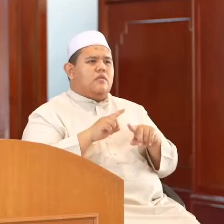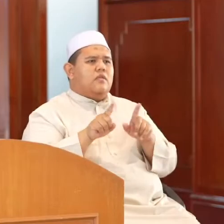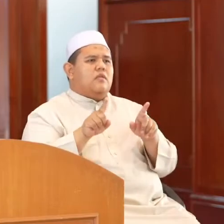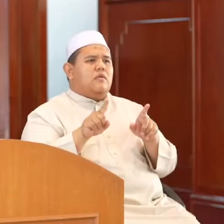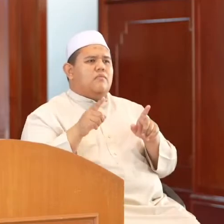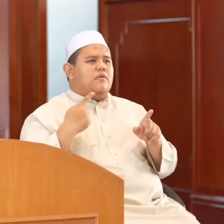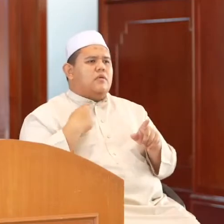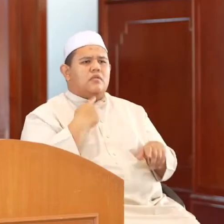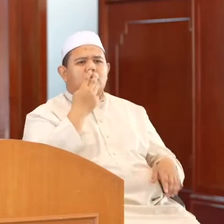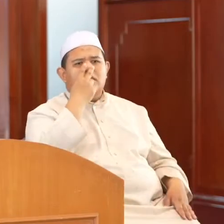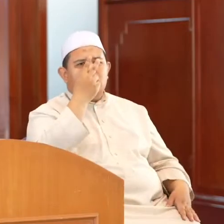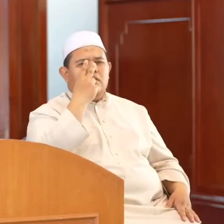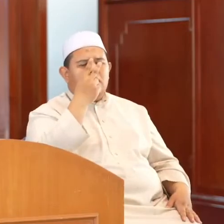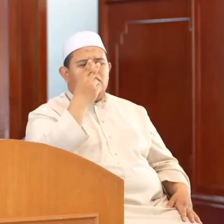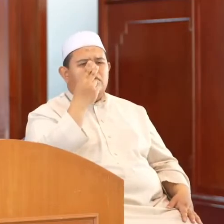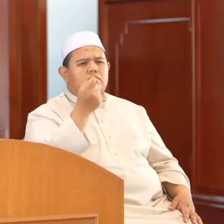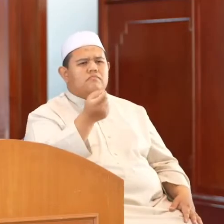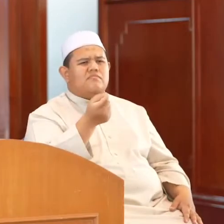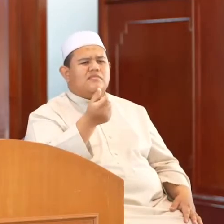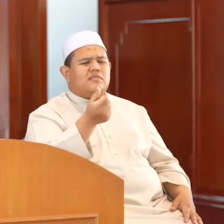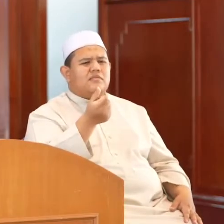Tapi kita tengok sikit,